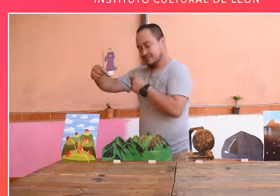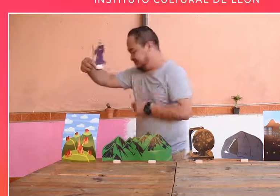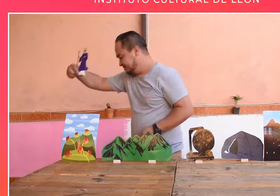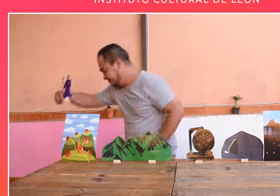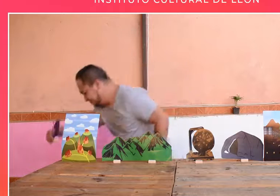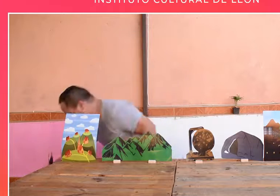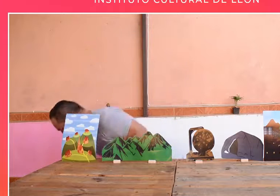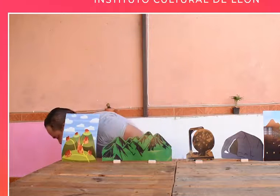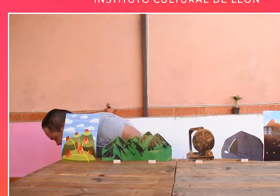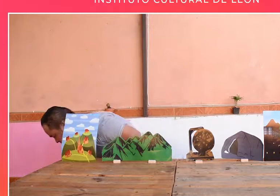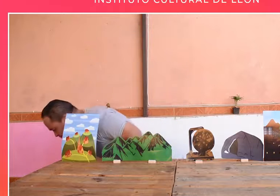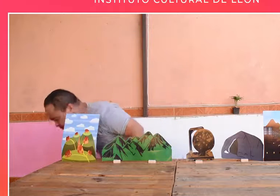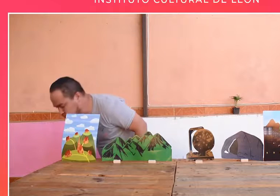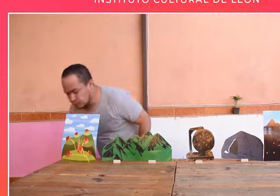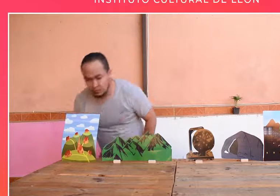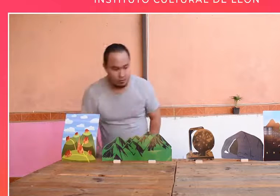De este lado